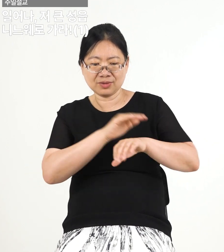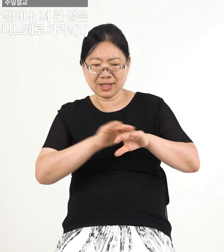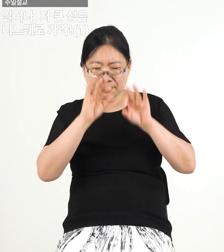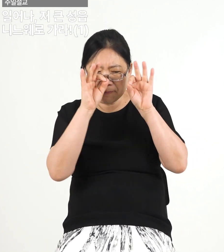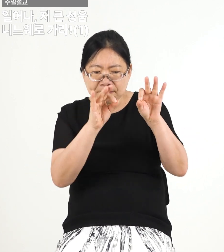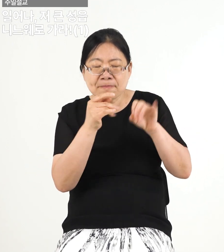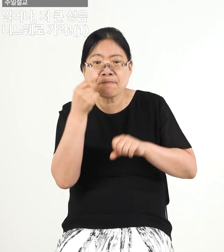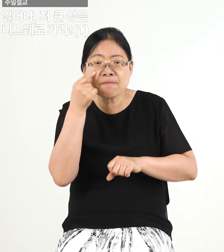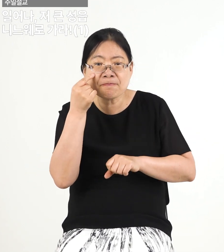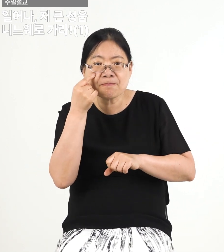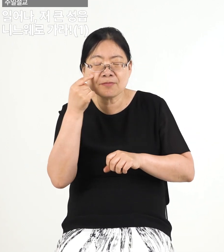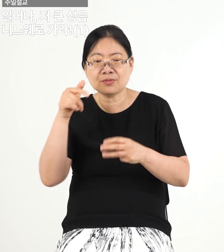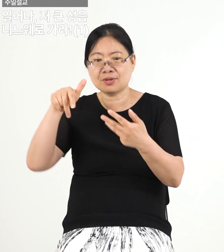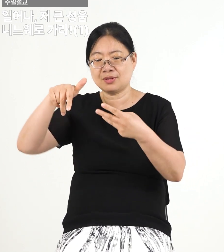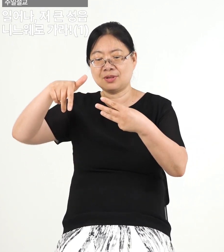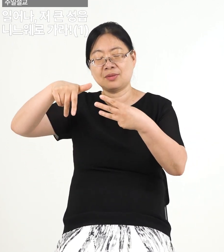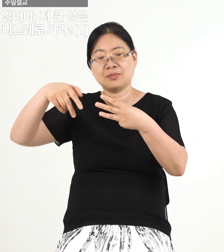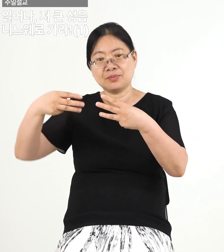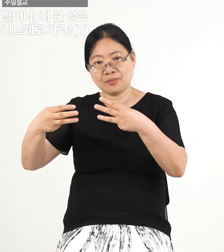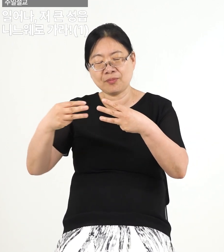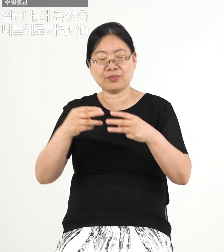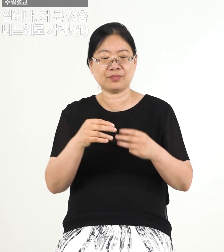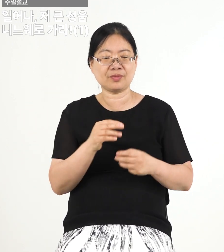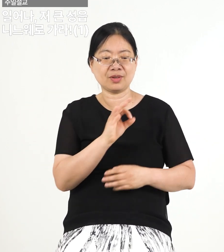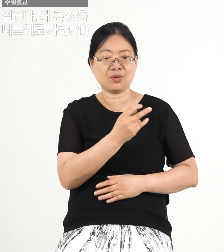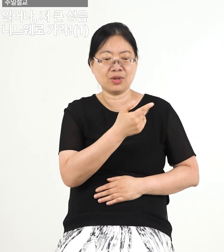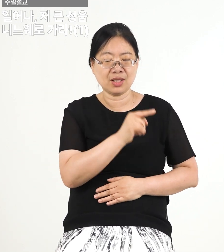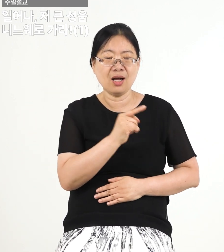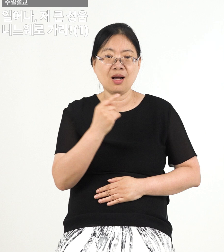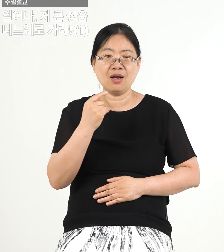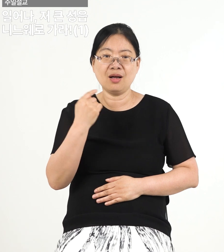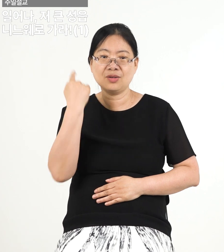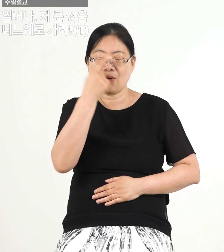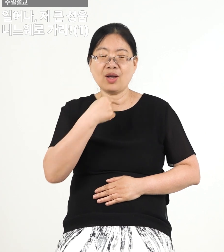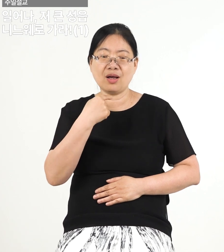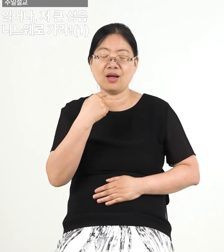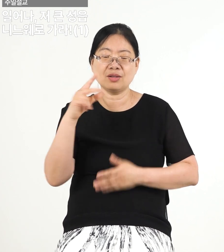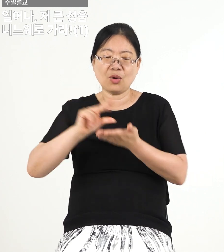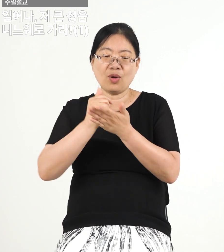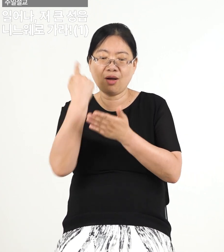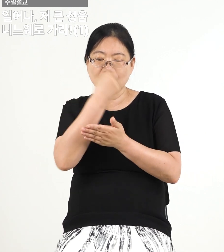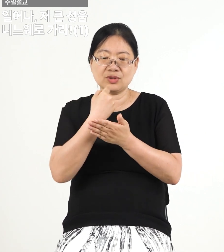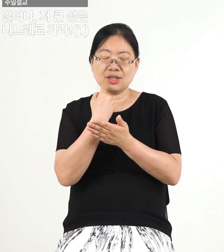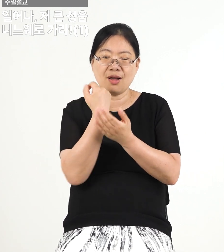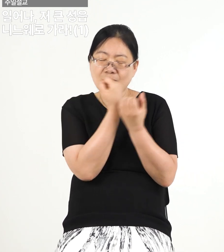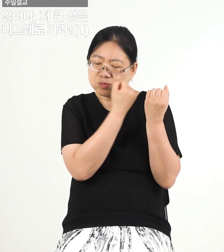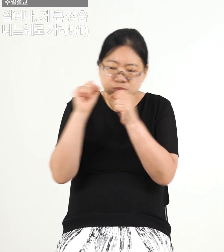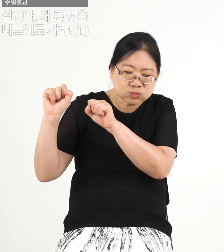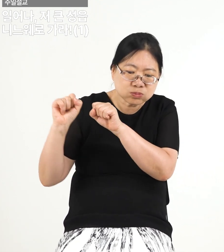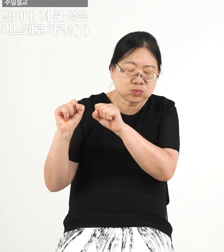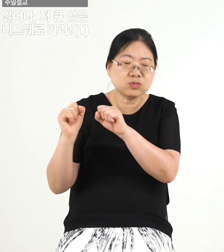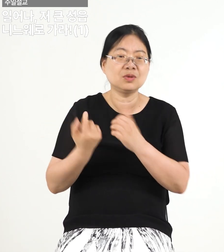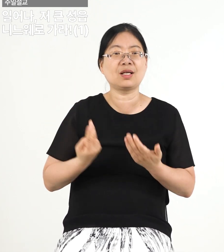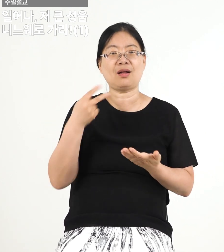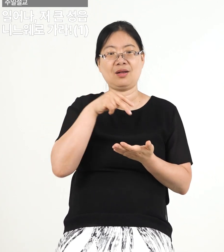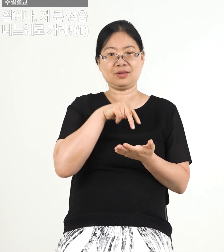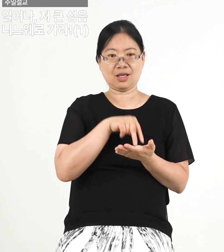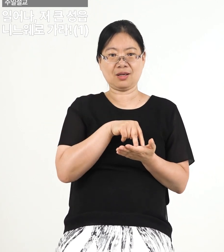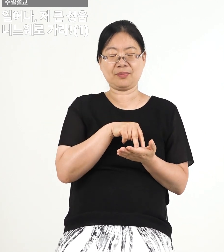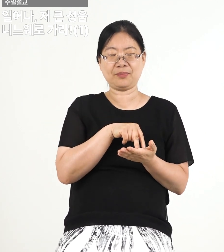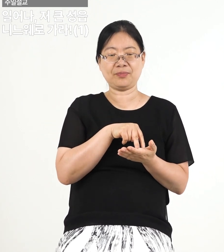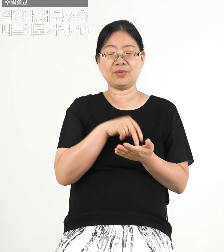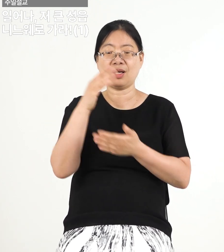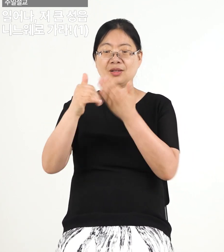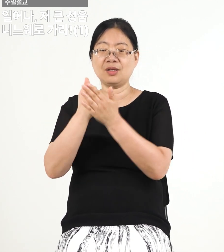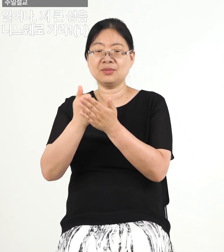보세요. 3절. 요나가 여호와의 얼굴을 피하려고 일어나긴 일어났어요. 너는